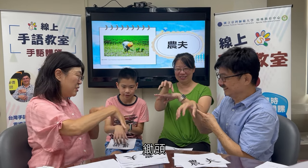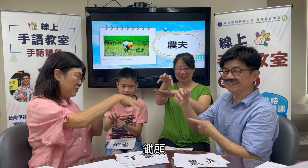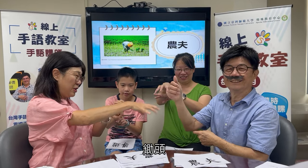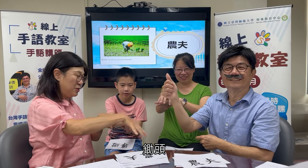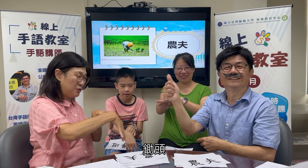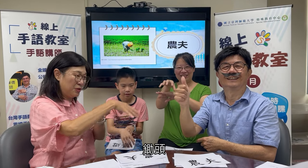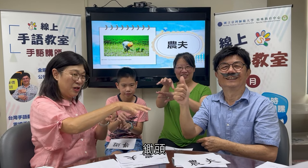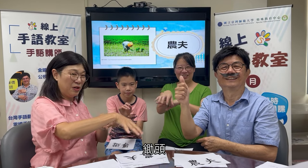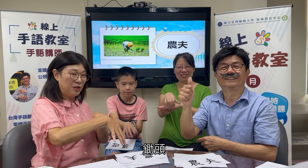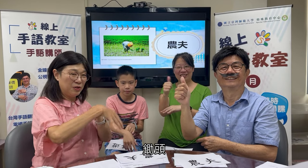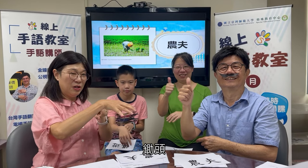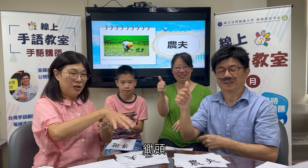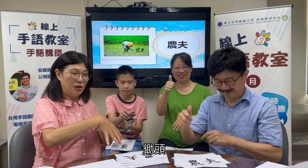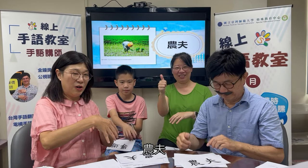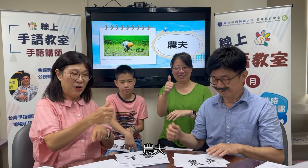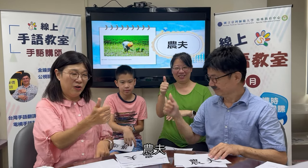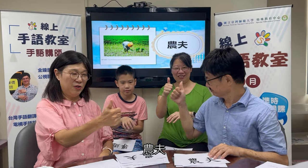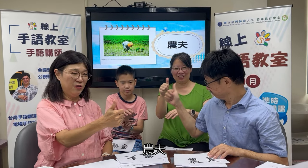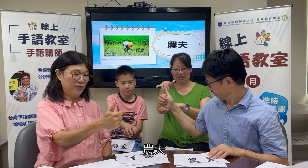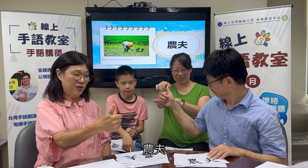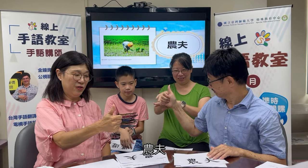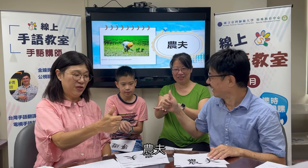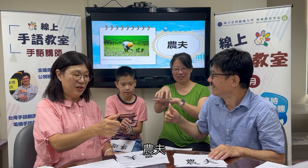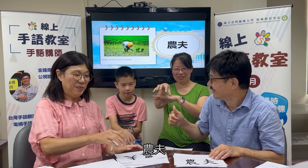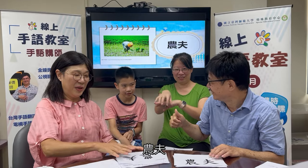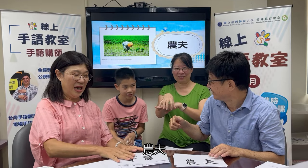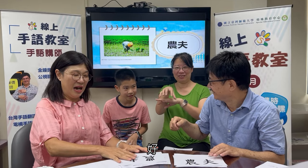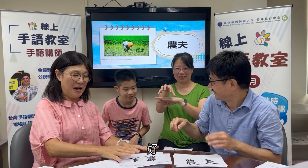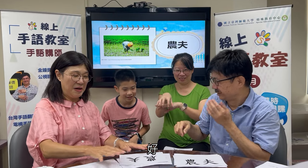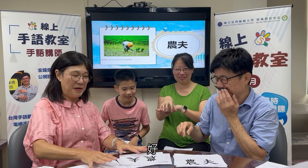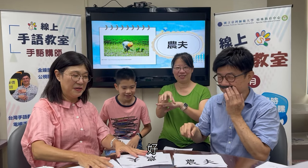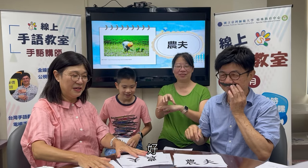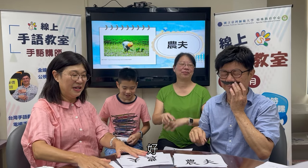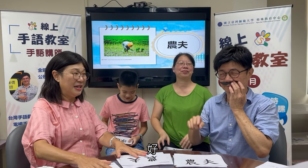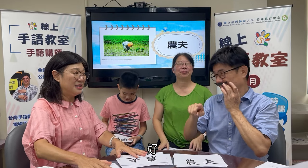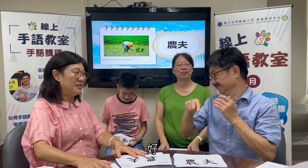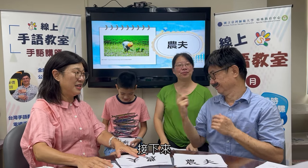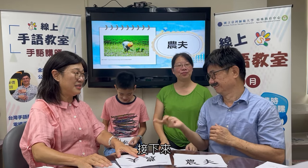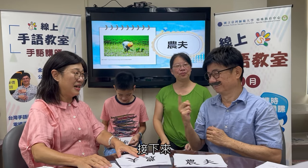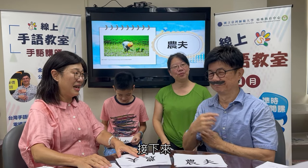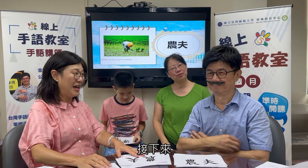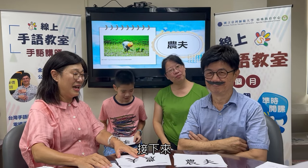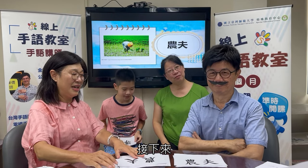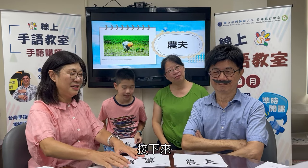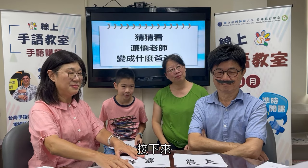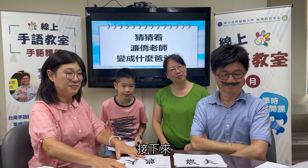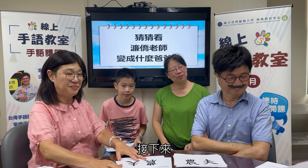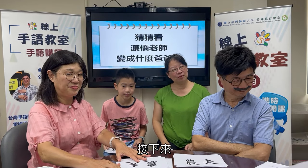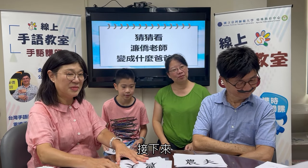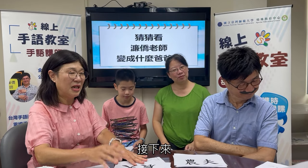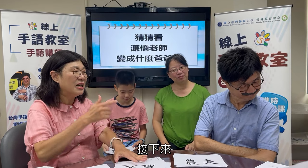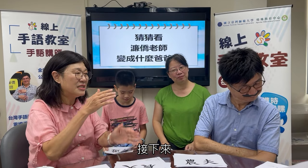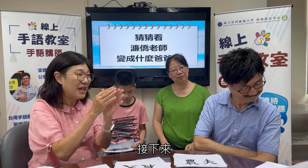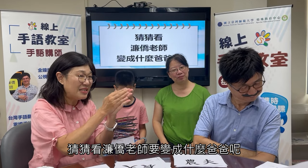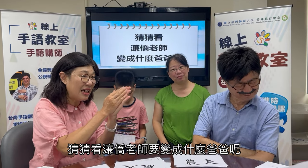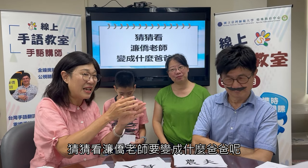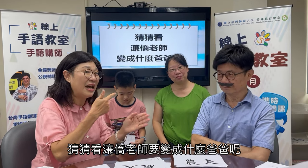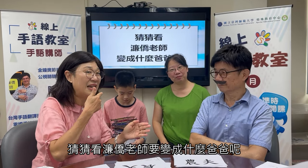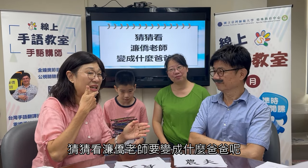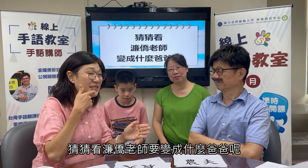对，锄头，农夫，好，接下来，猜猜看，林乔